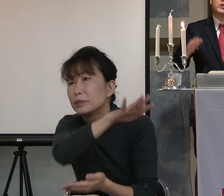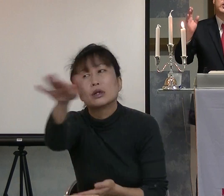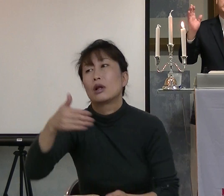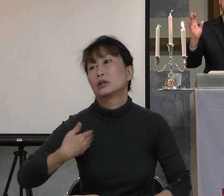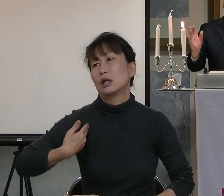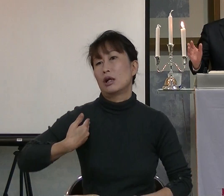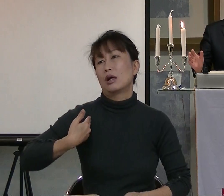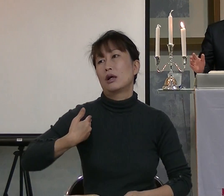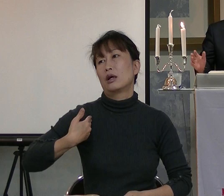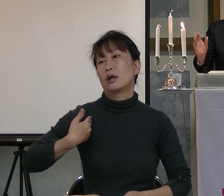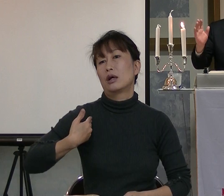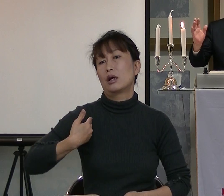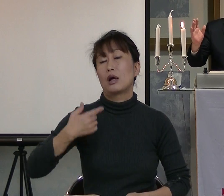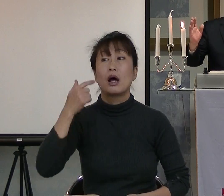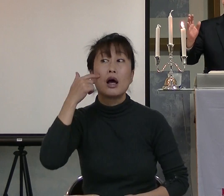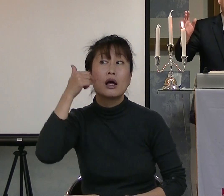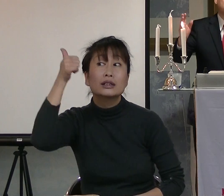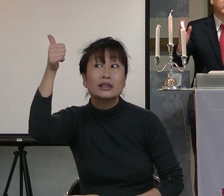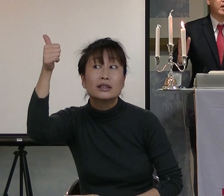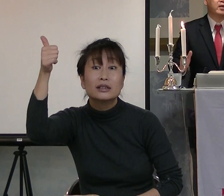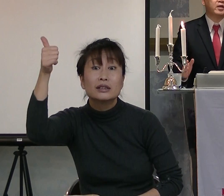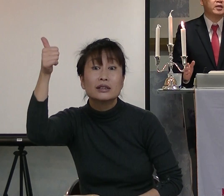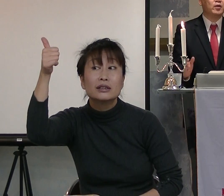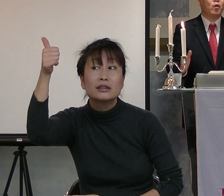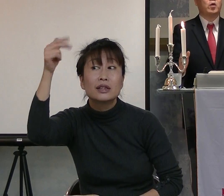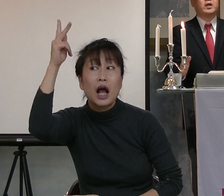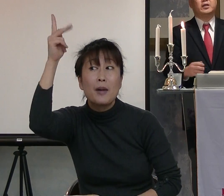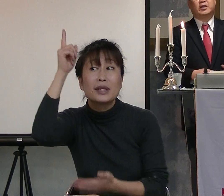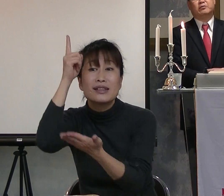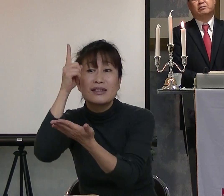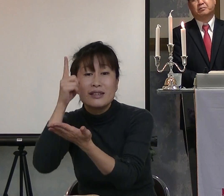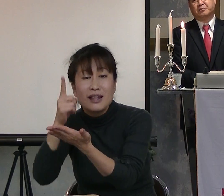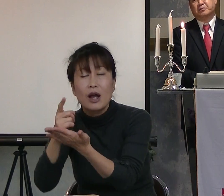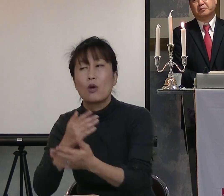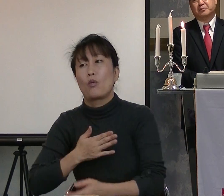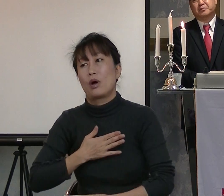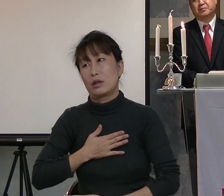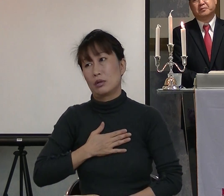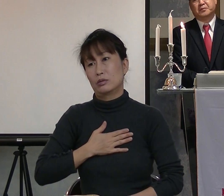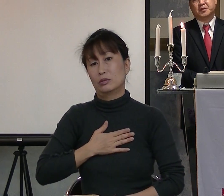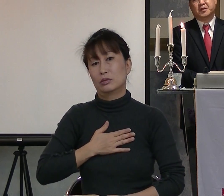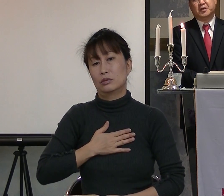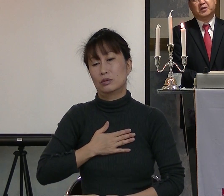それは父ご自身の権限に置かれている。